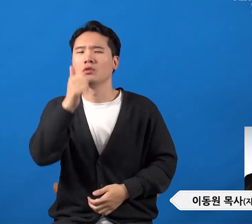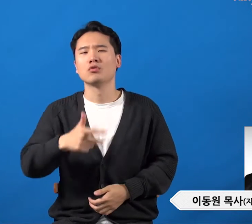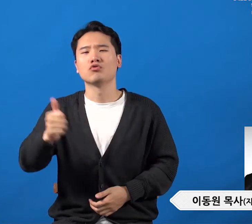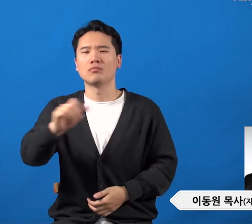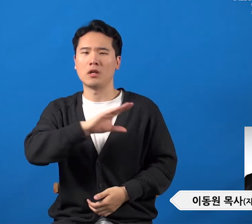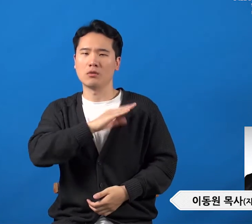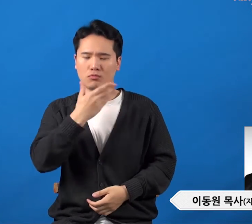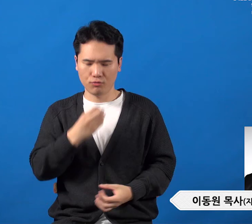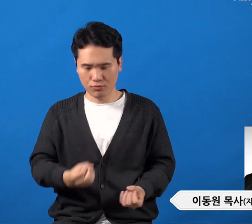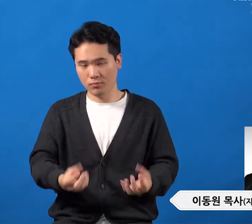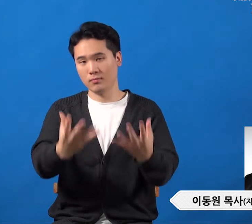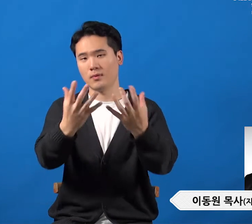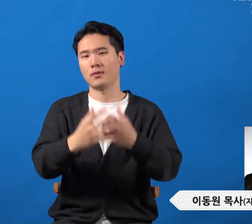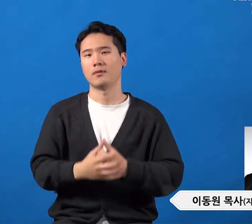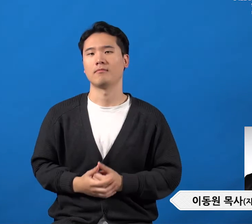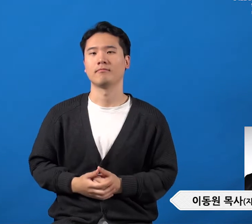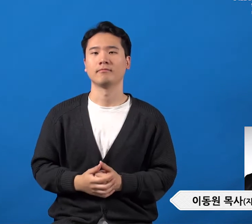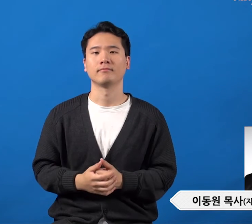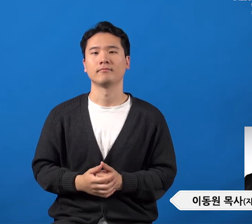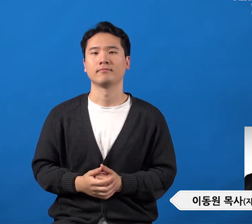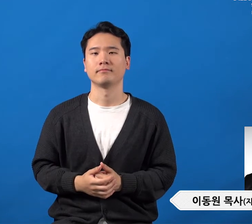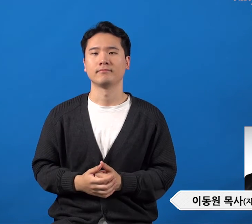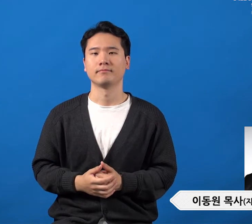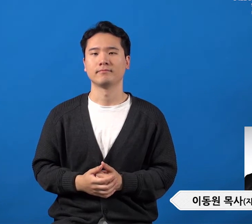있기를 주의 이름으로 축원합니다.